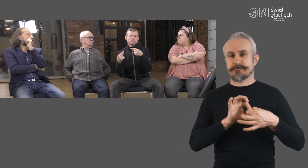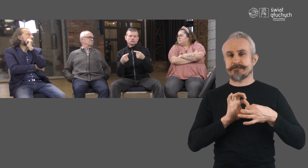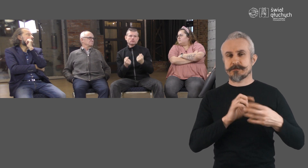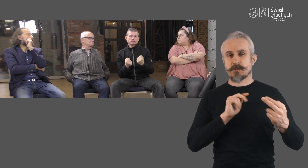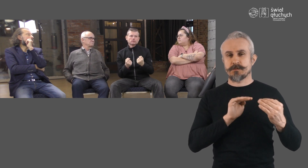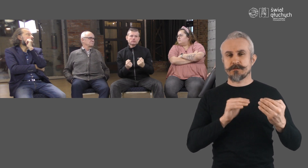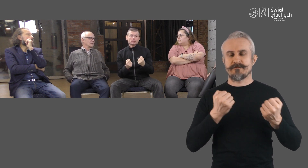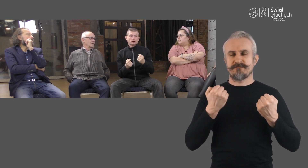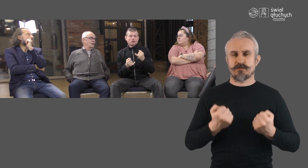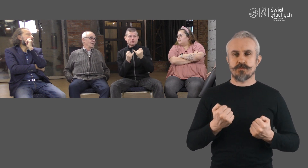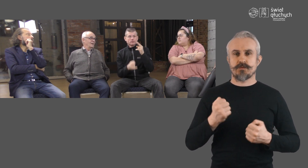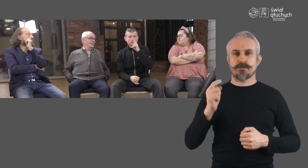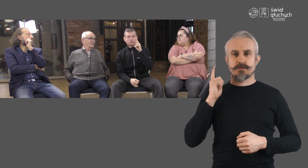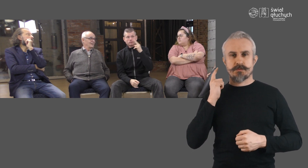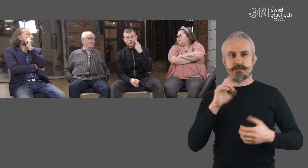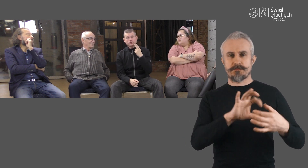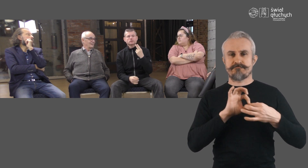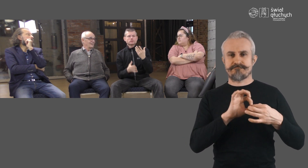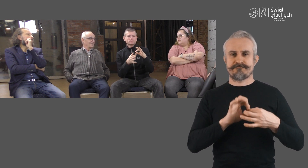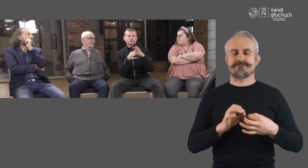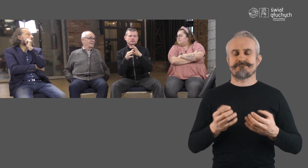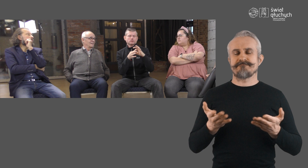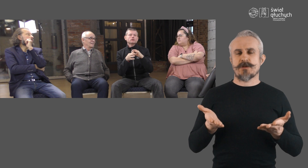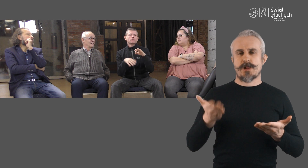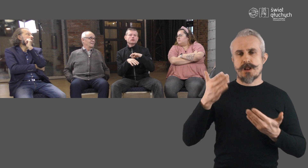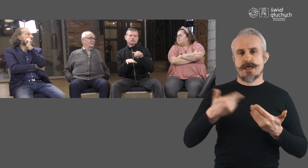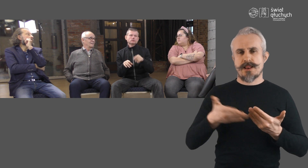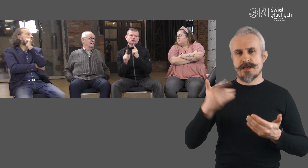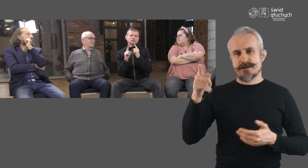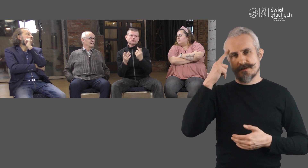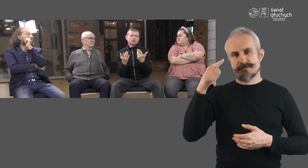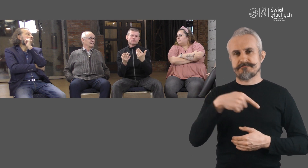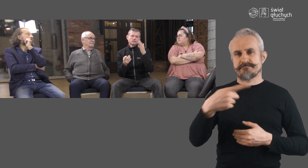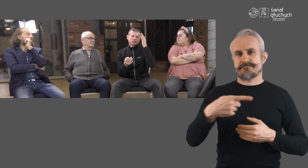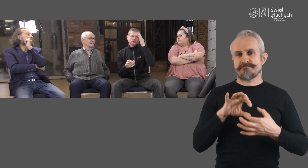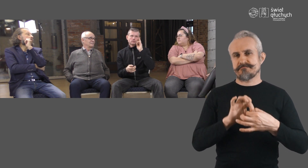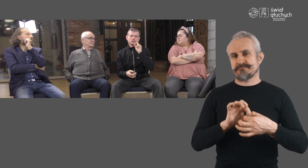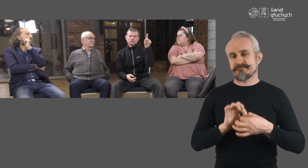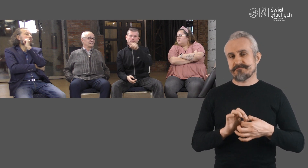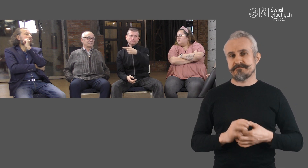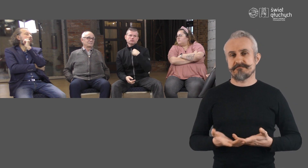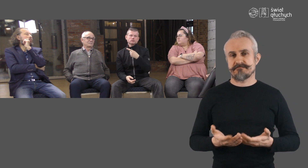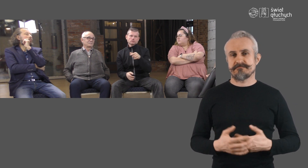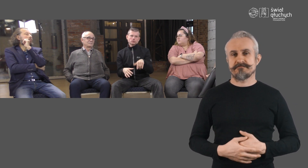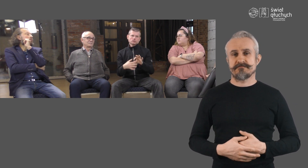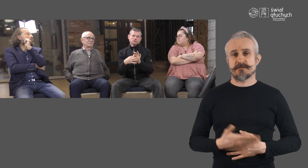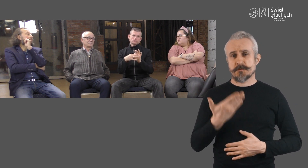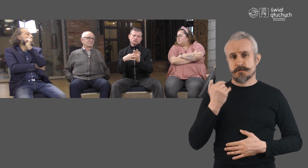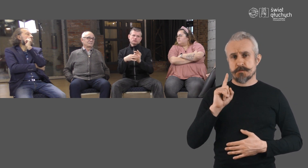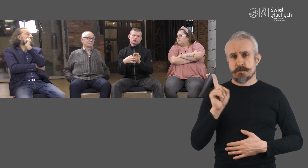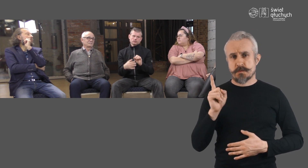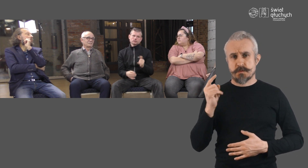Rodzice, jak na przykład jak są słyszący, to jeżeli rodzice są głusi, no to wtedy łatwiejsza relacja by była z głuchym